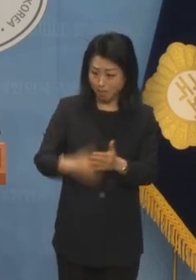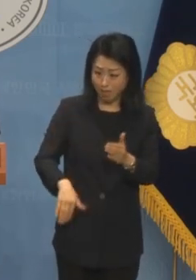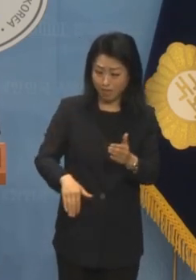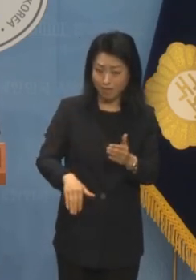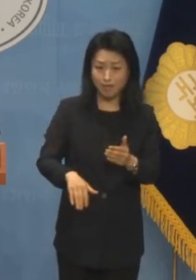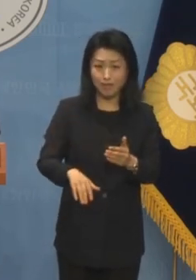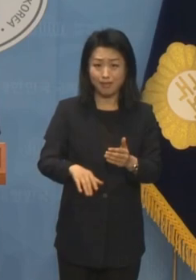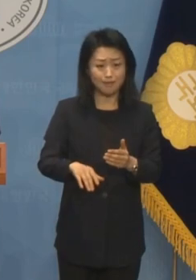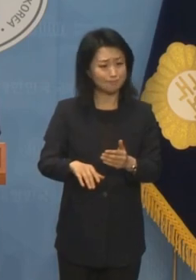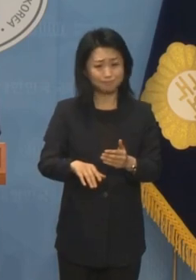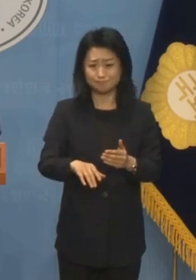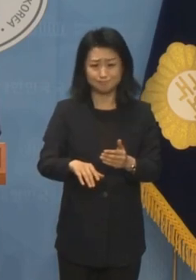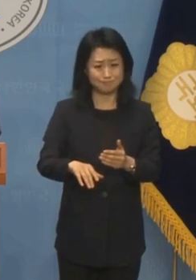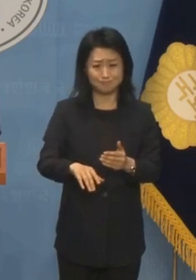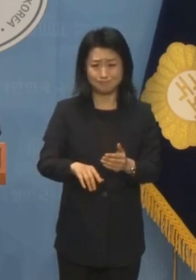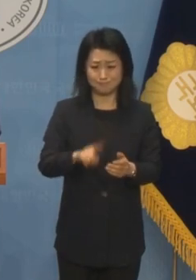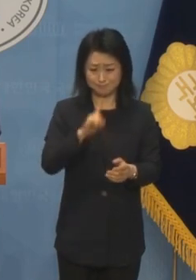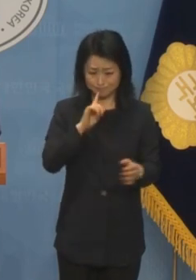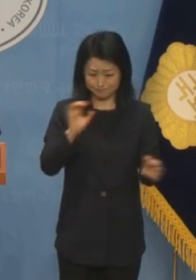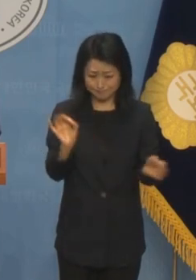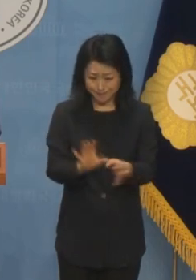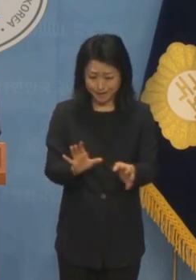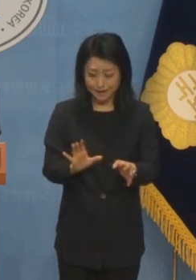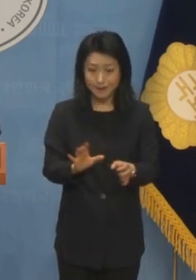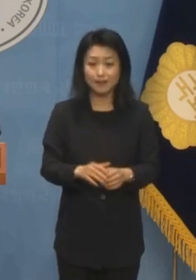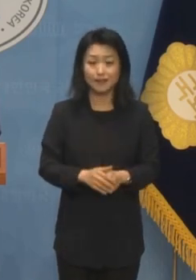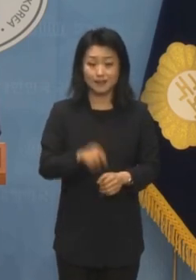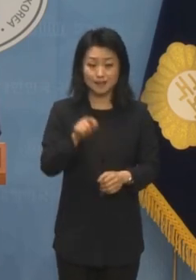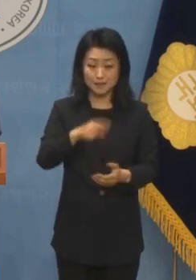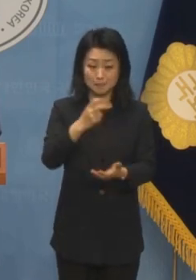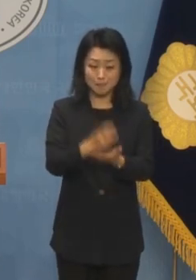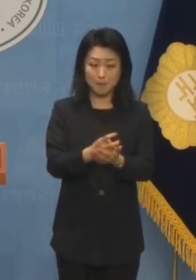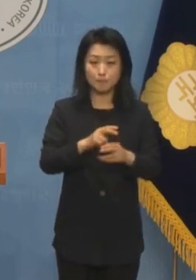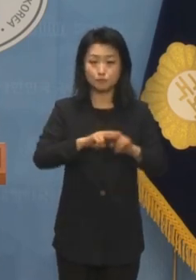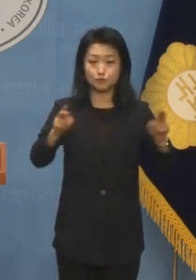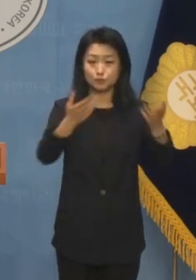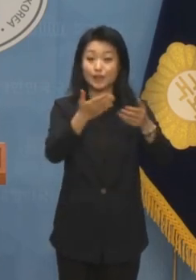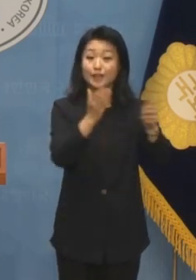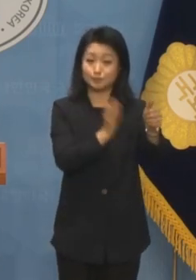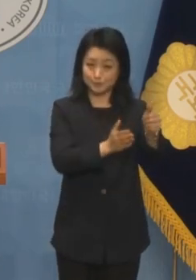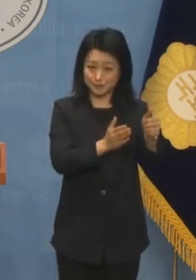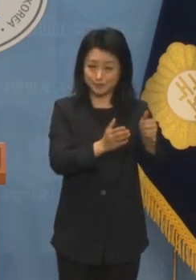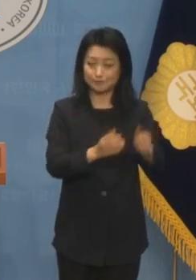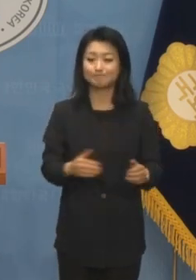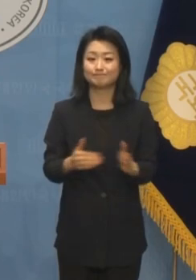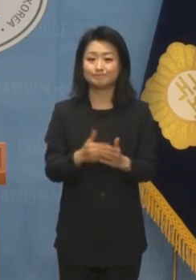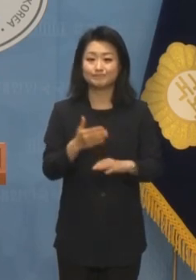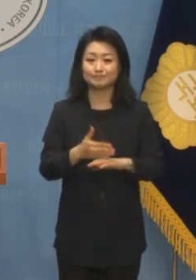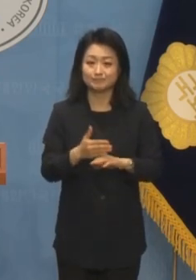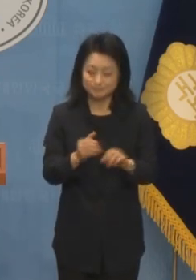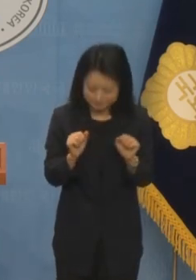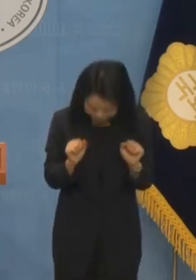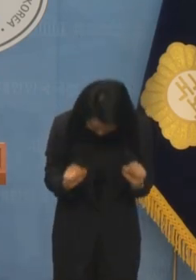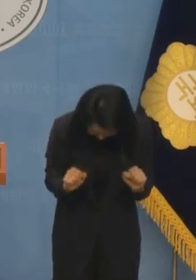절대로 양립 불가입니다. 즉각 철회하십시오. 이상입니다.